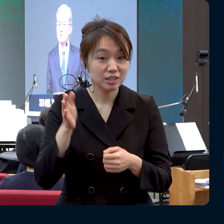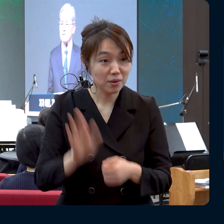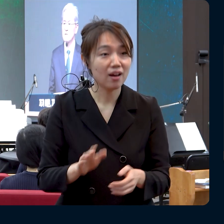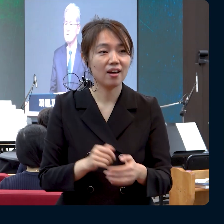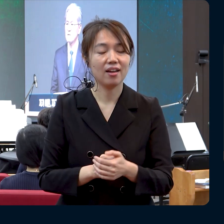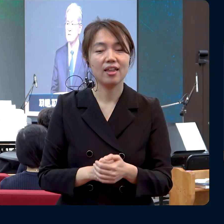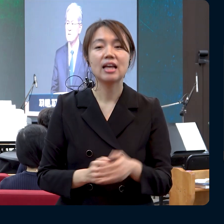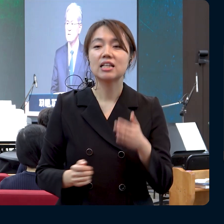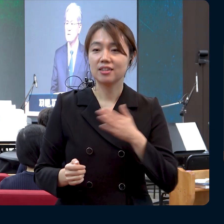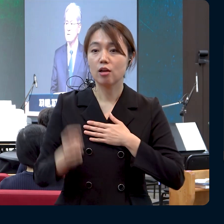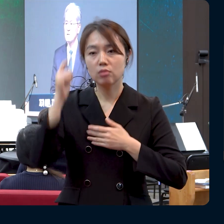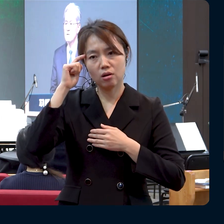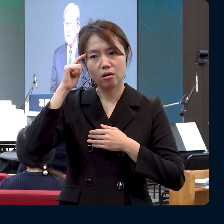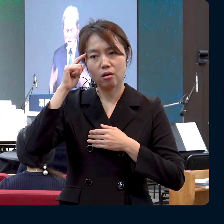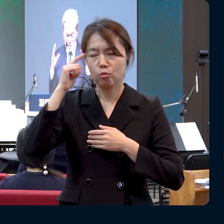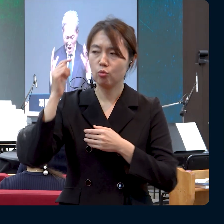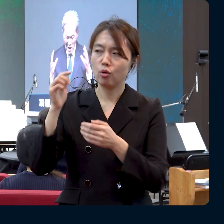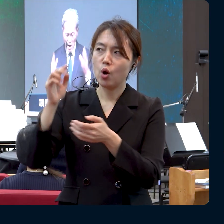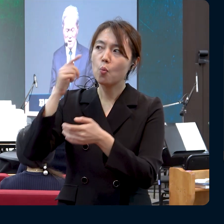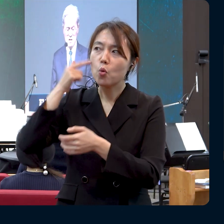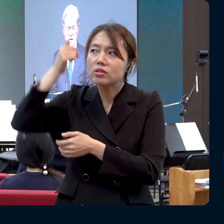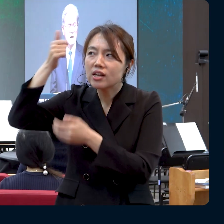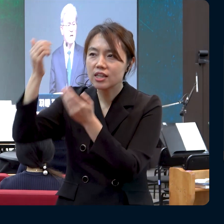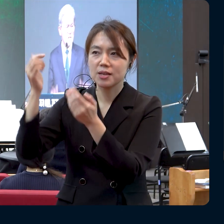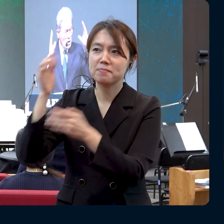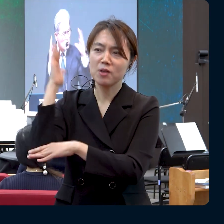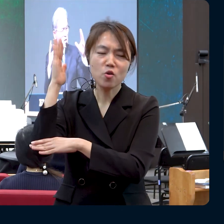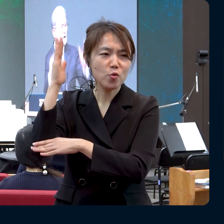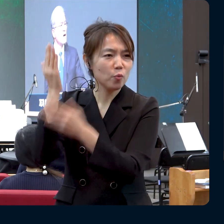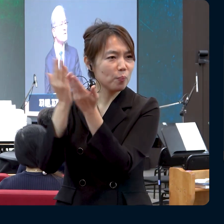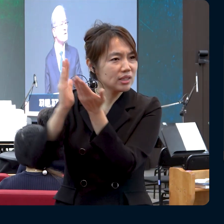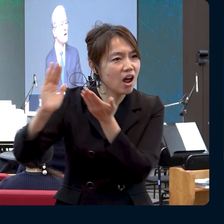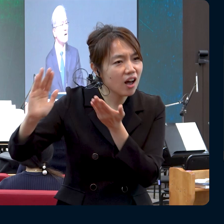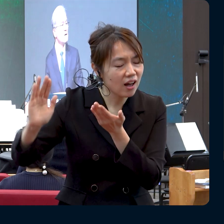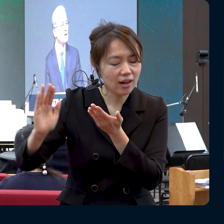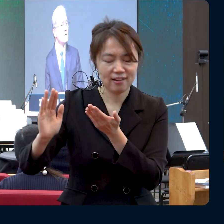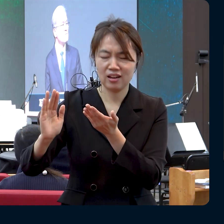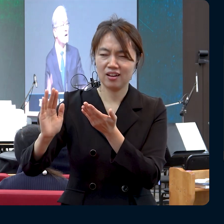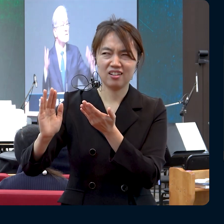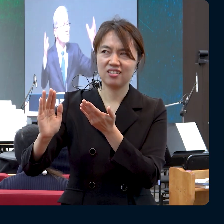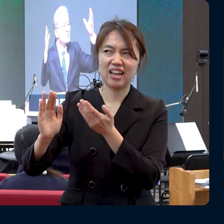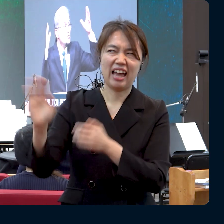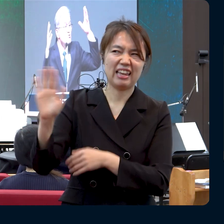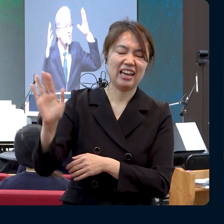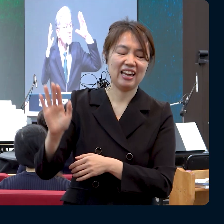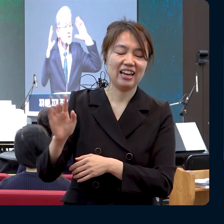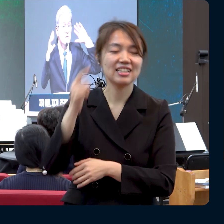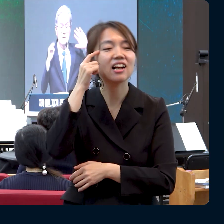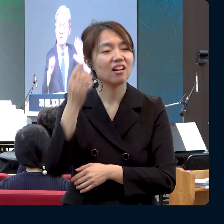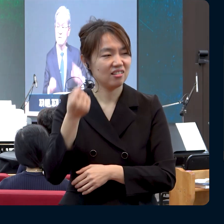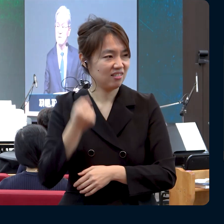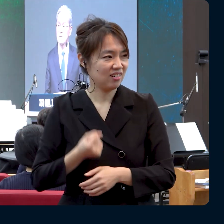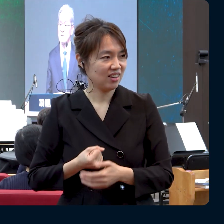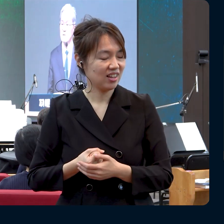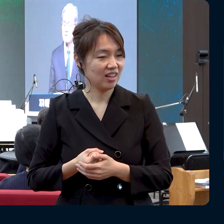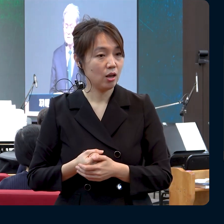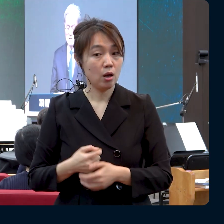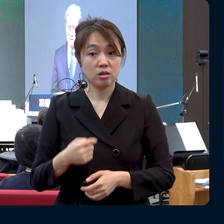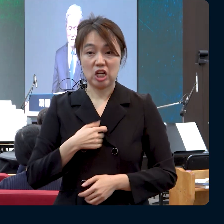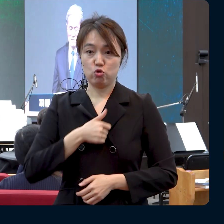거예요. 자기 자아가 강하니까, 자기 주장이 강하니까 말씀이 들어올 수가 없는 거예요.